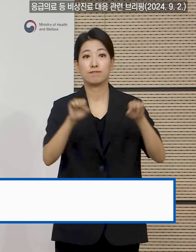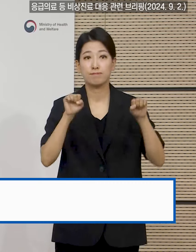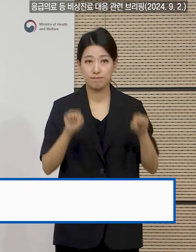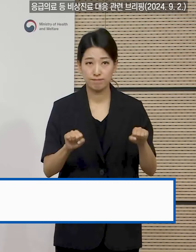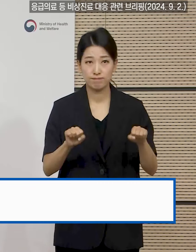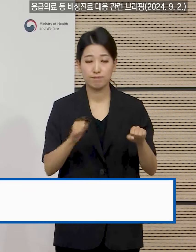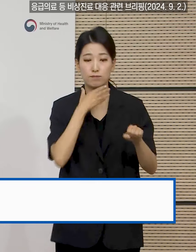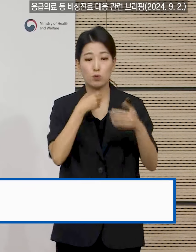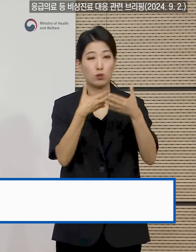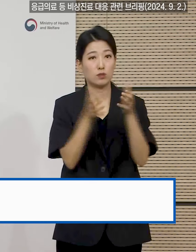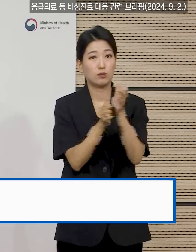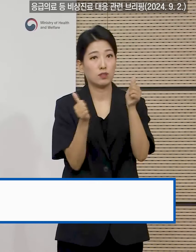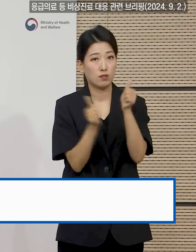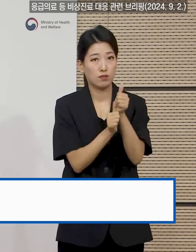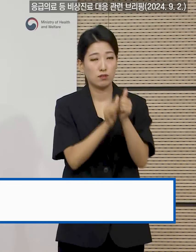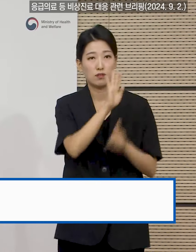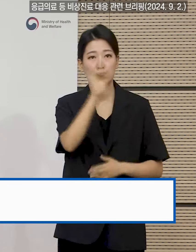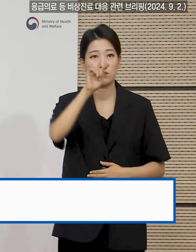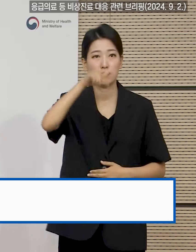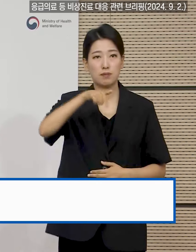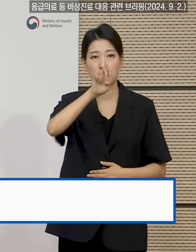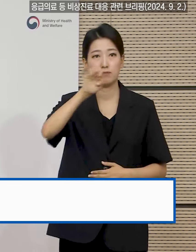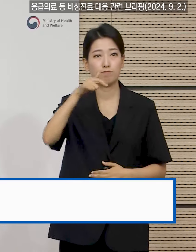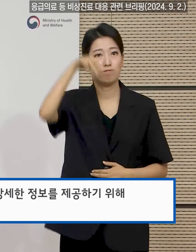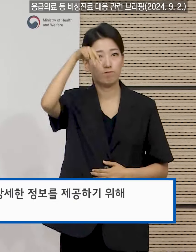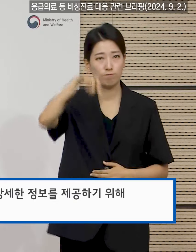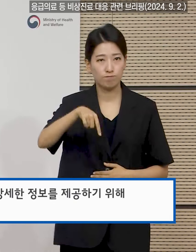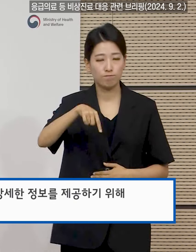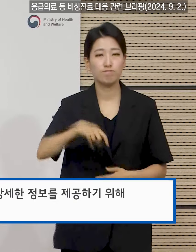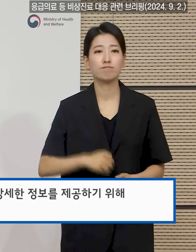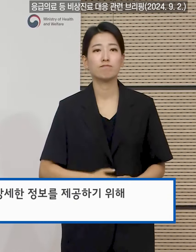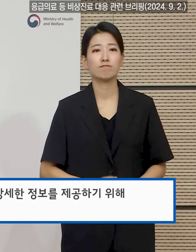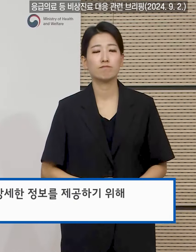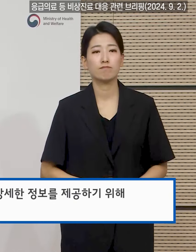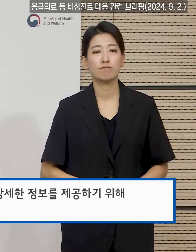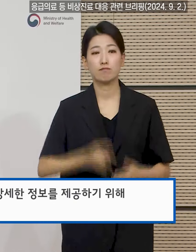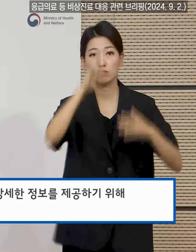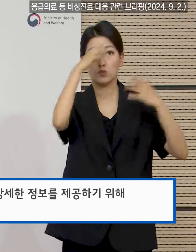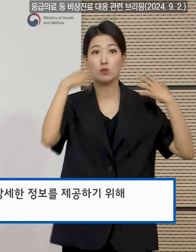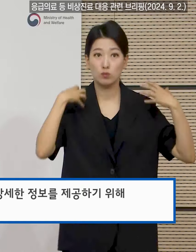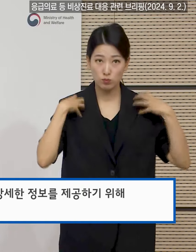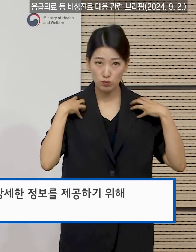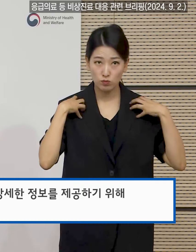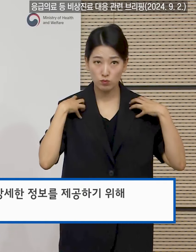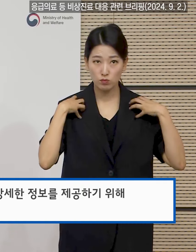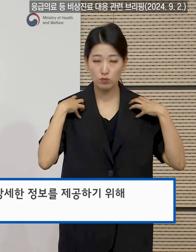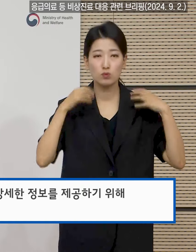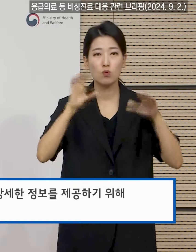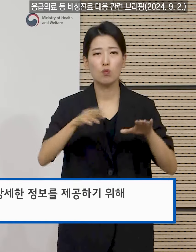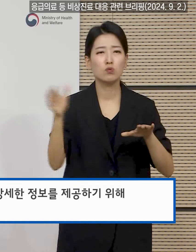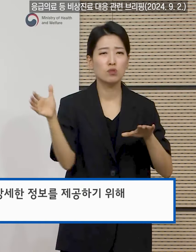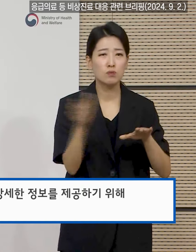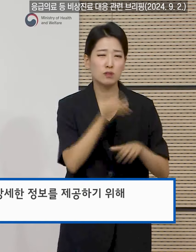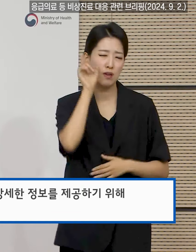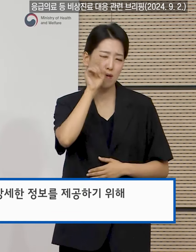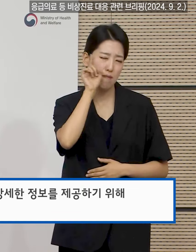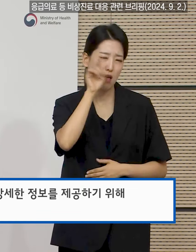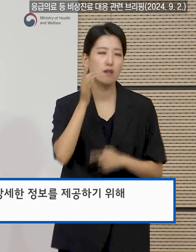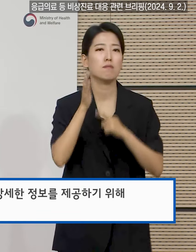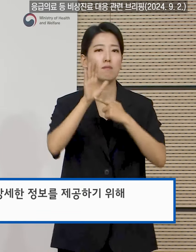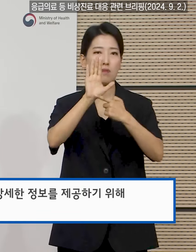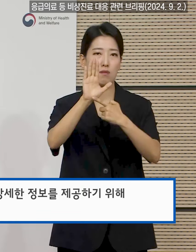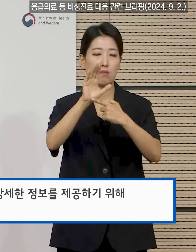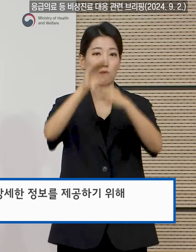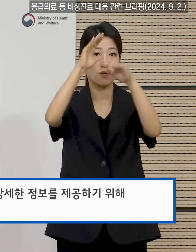안녕하십니까. 보건복지부 제2차관 박민수입니다. 정부는 국민 여러분께 응급의료에 대한 보다 상세한